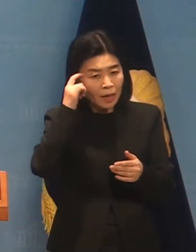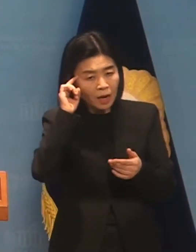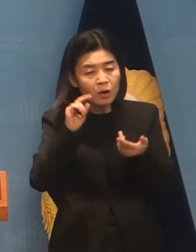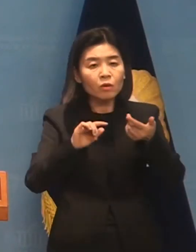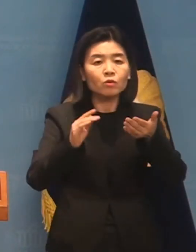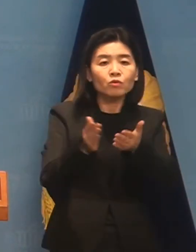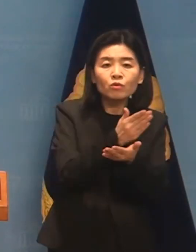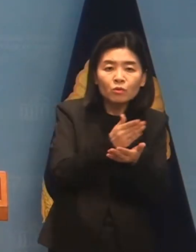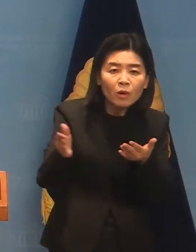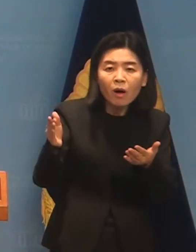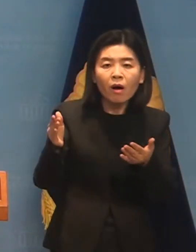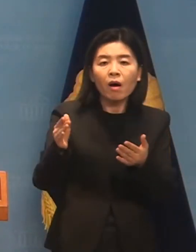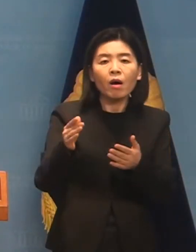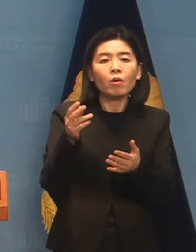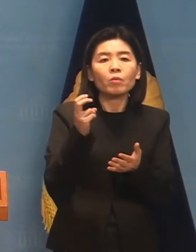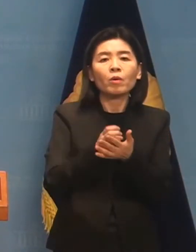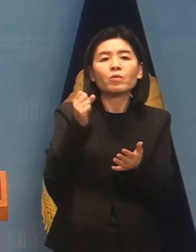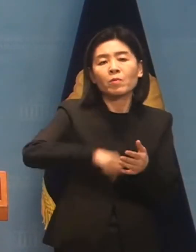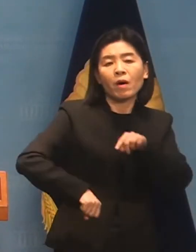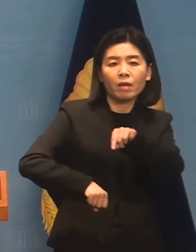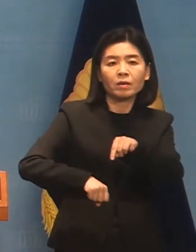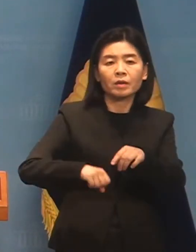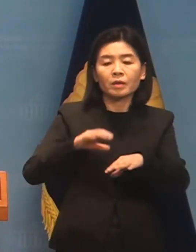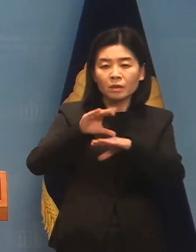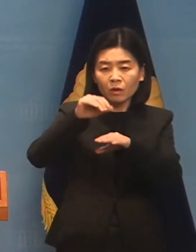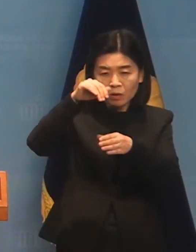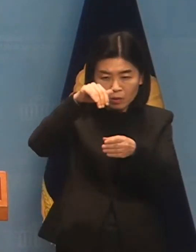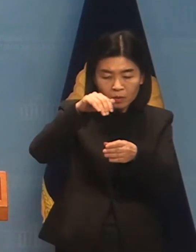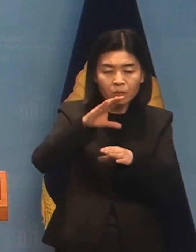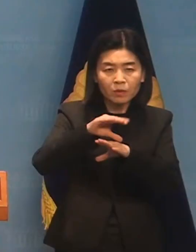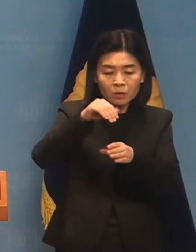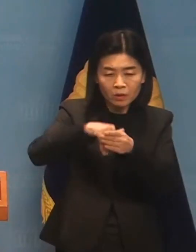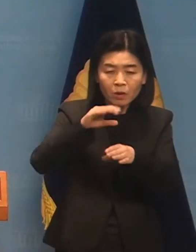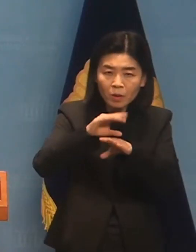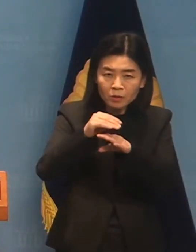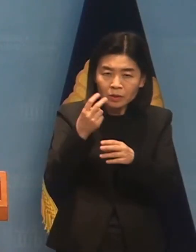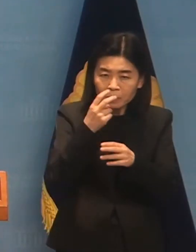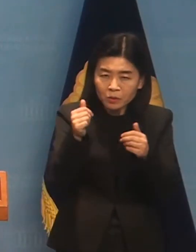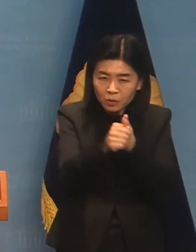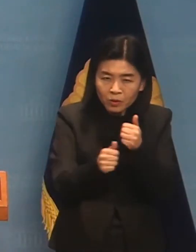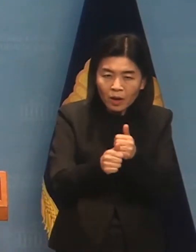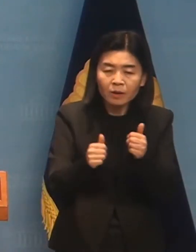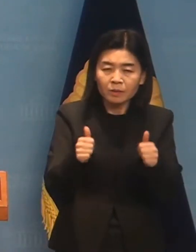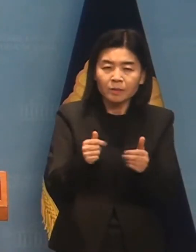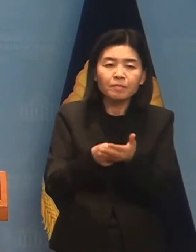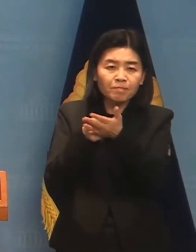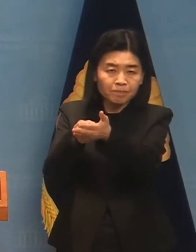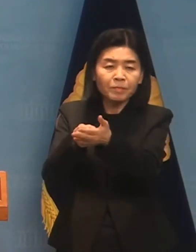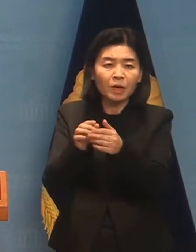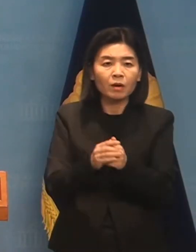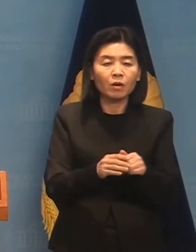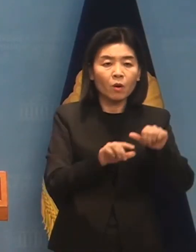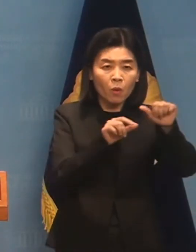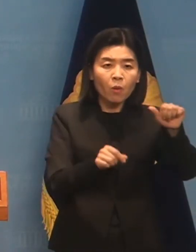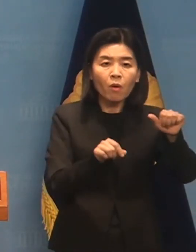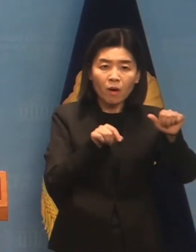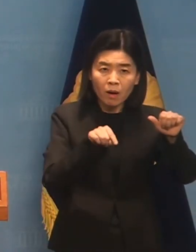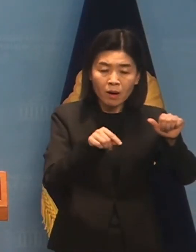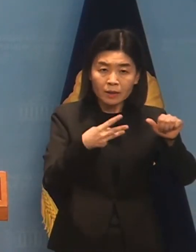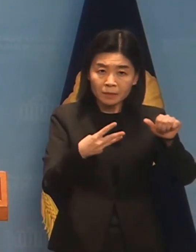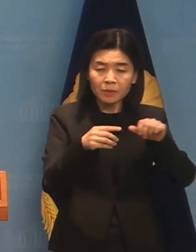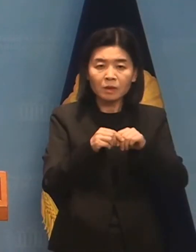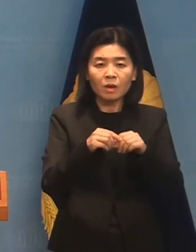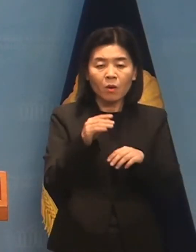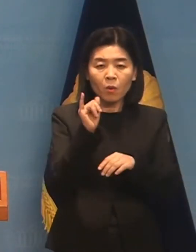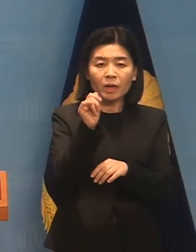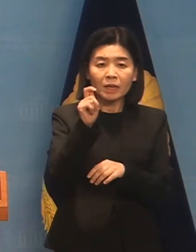위반한 것으로 보고 선거방송심의위원회에 심의접수를 하였습니다. 또한 5월 3일, 4일, 5일 YTN의 뉴스와이드